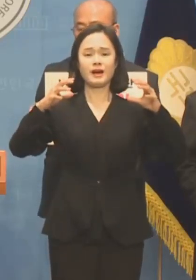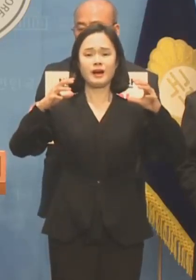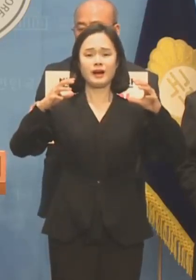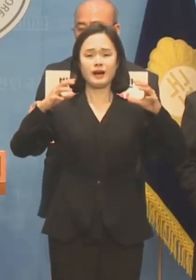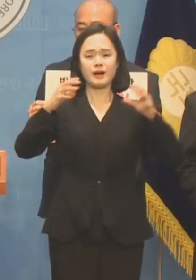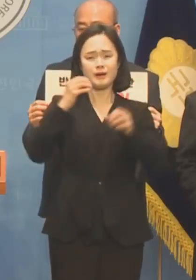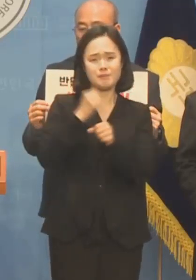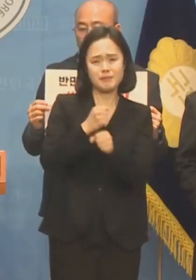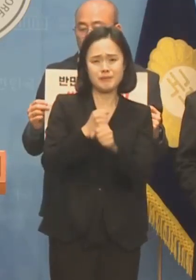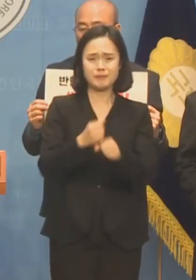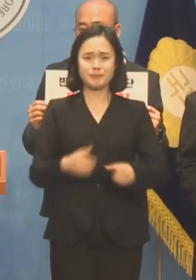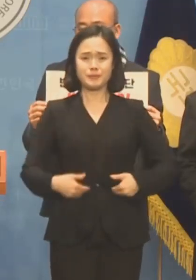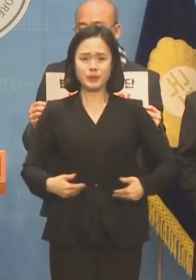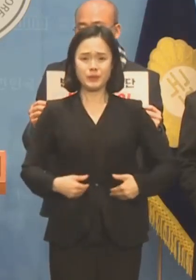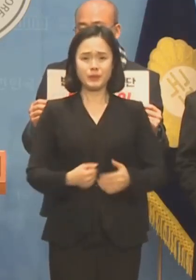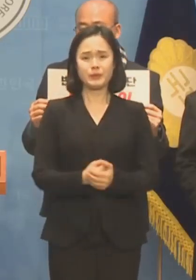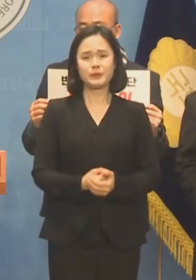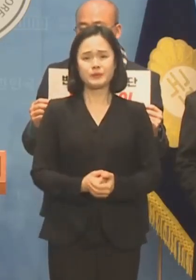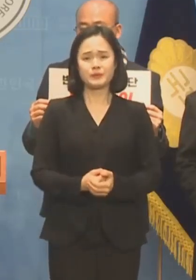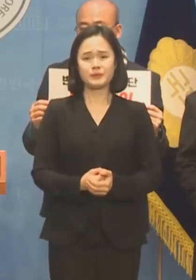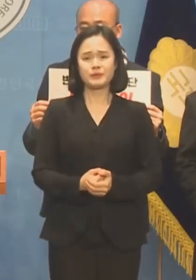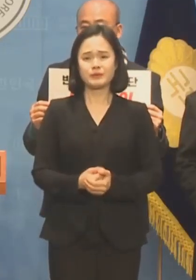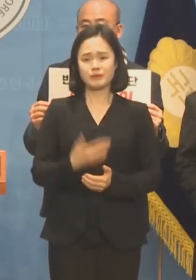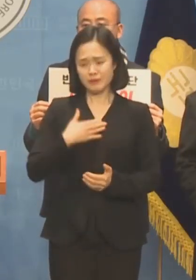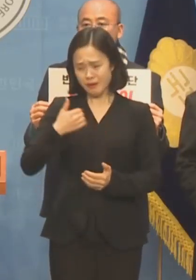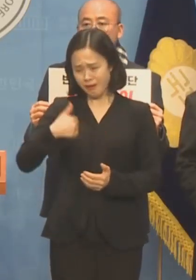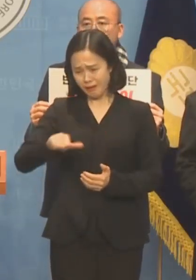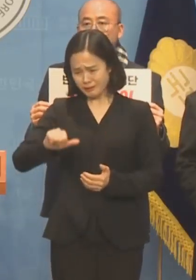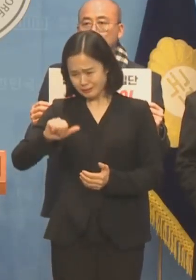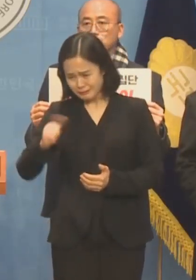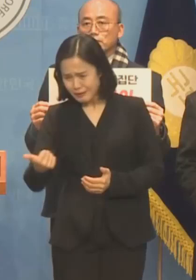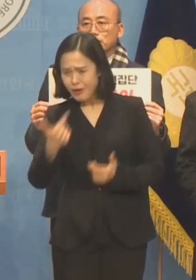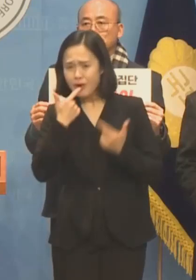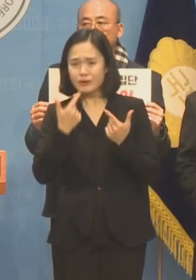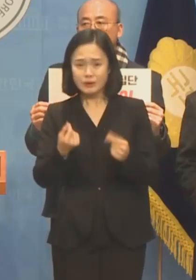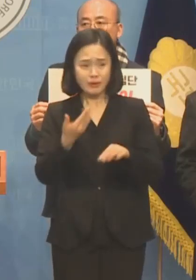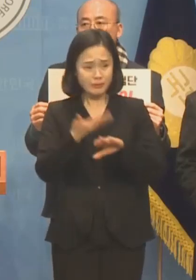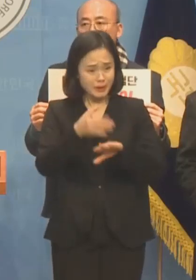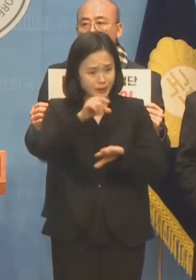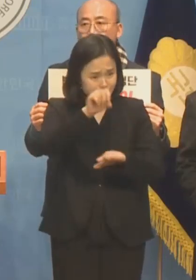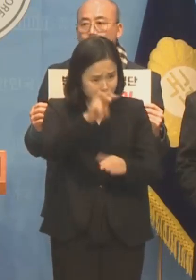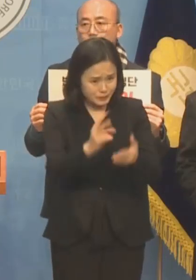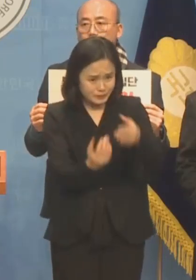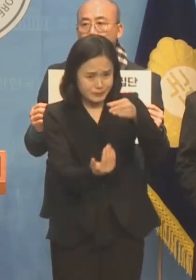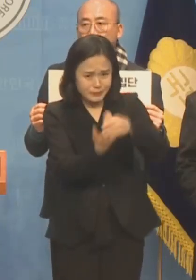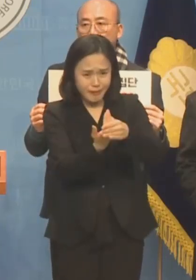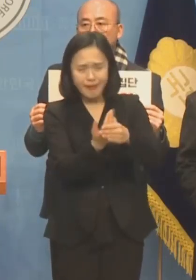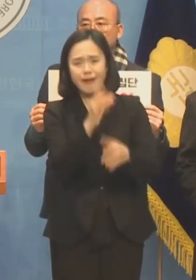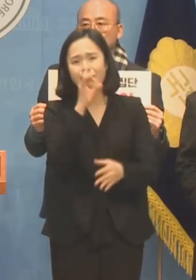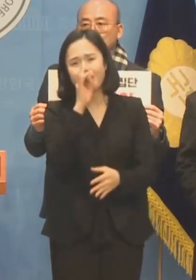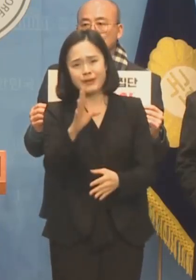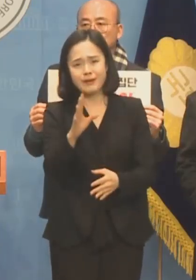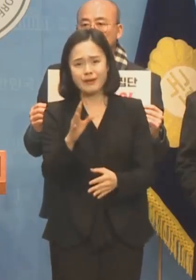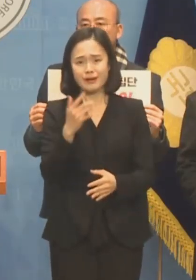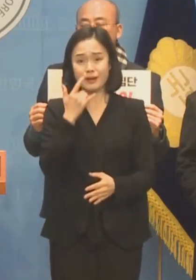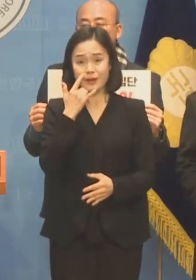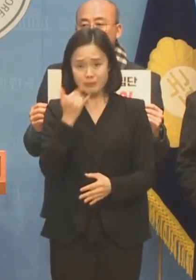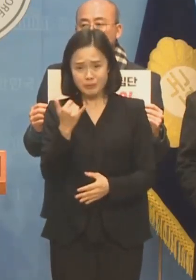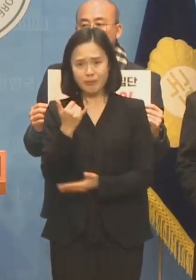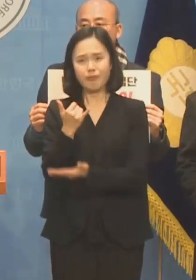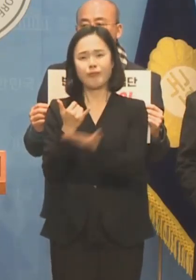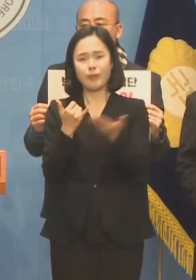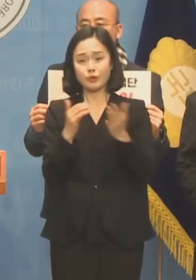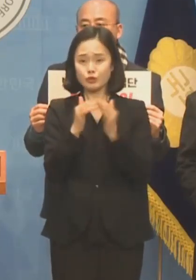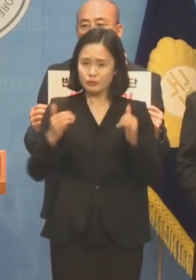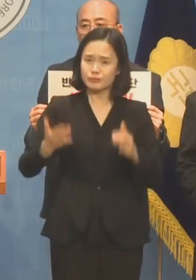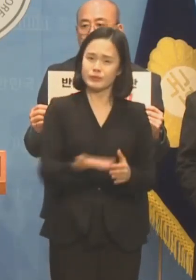나 같은 부모가 강경대 부모와 같은 그리고 부모가 이 땅에 태어나지 않게 다 같이 힘을 합쳐주기를